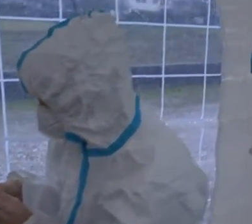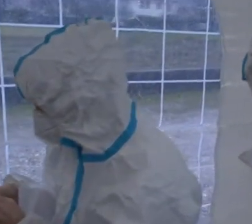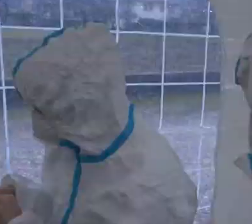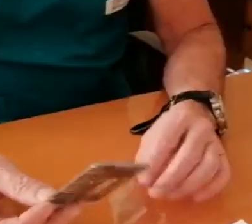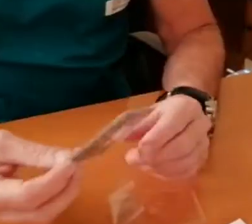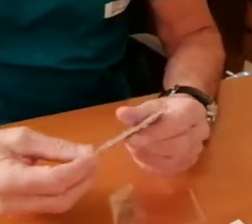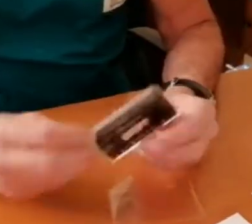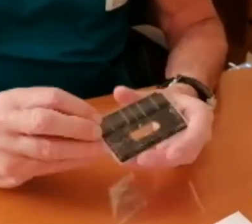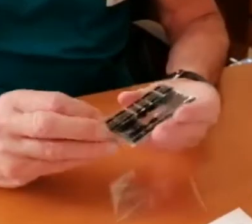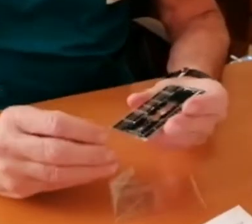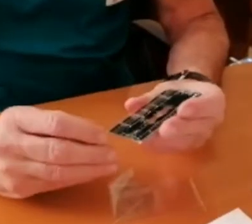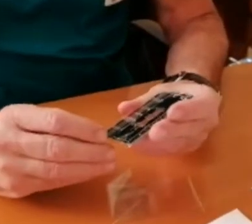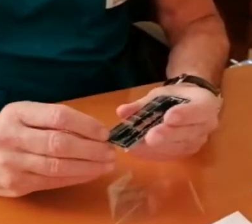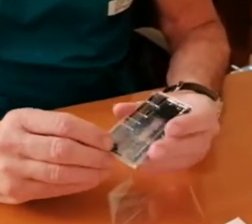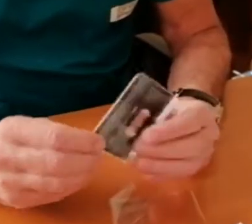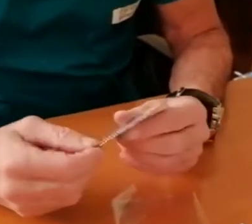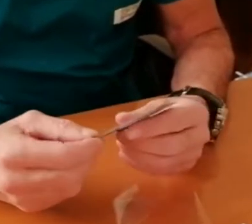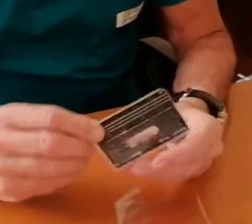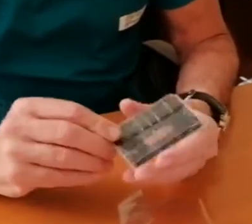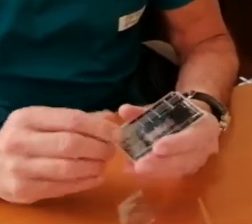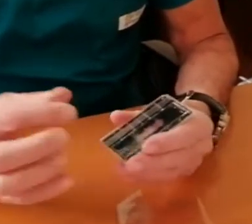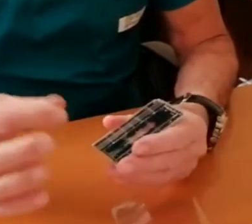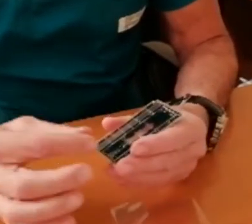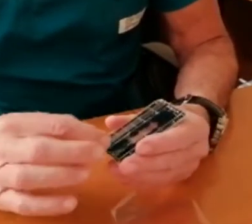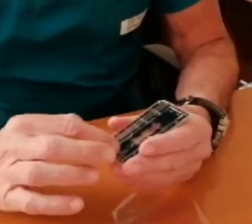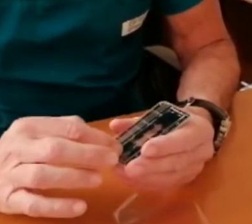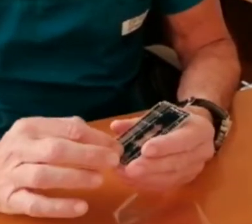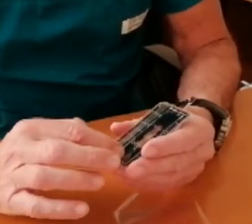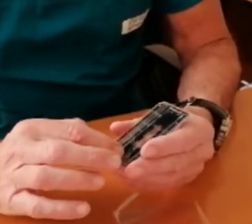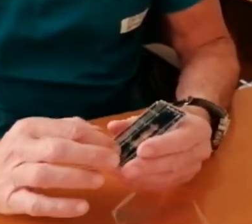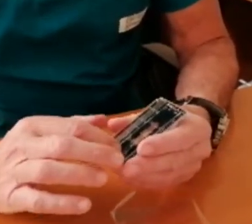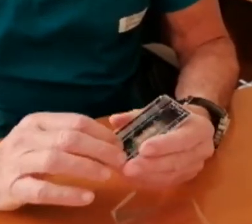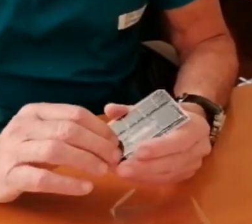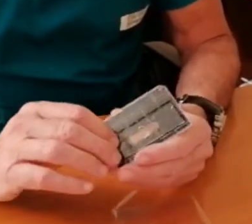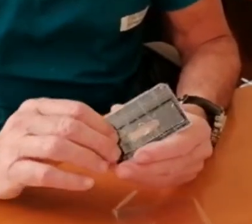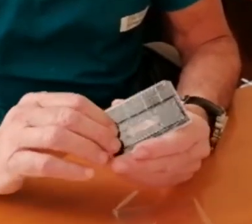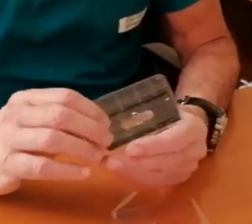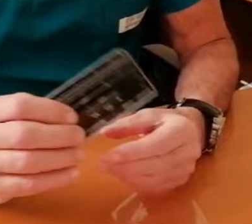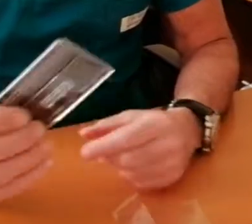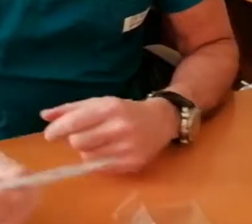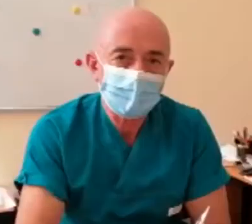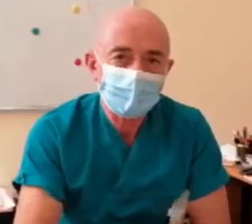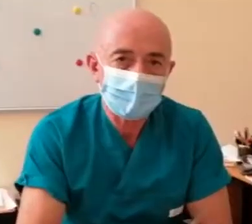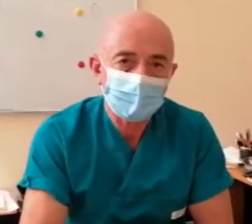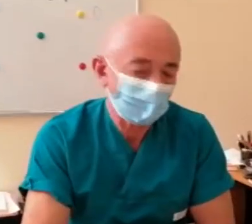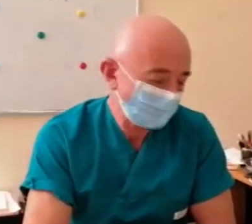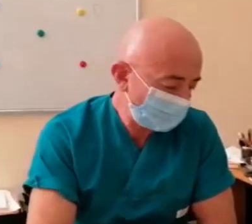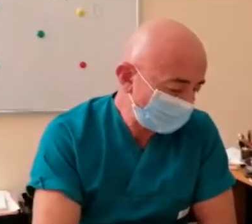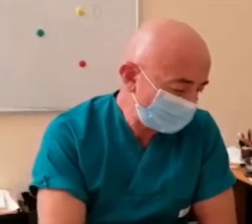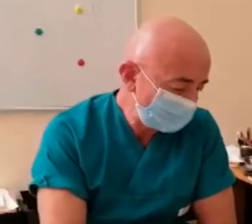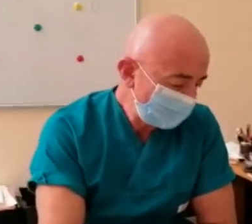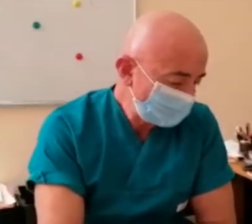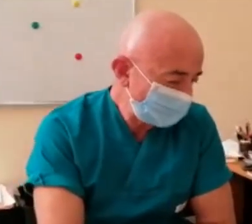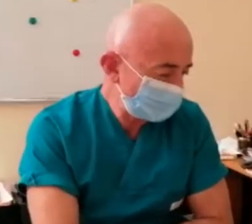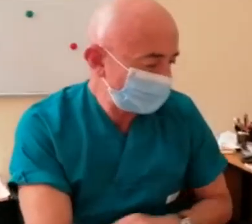ma e veneto sta sperimentando un nuovo strumento di ultimissima generazione che dà una risposta in appena tre minuti come abbiamo già anticipato